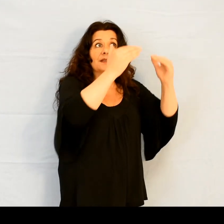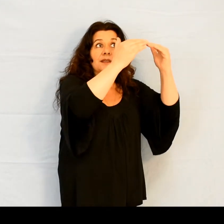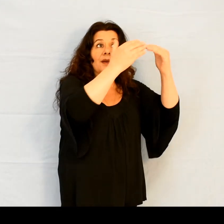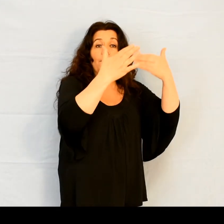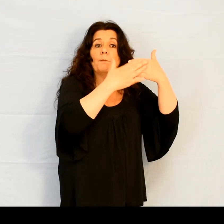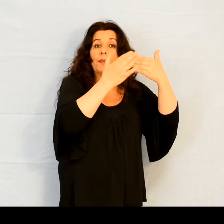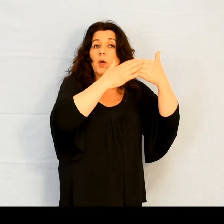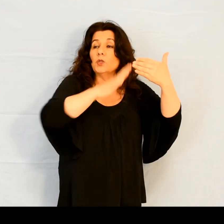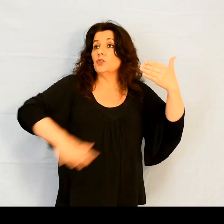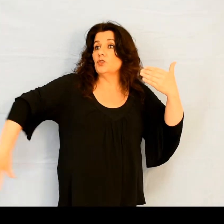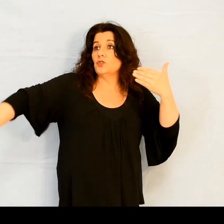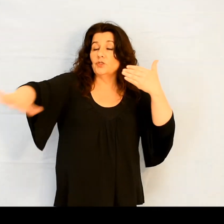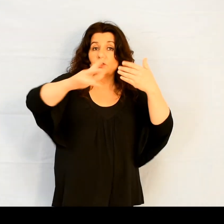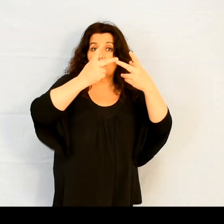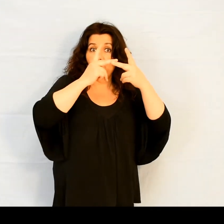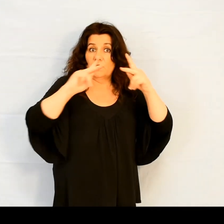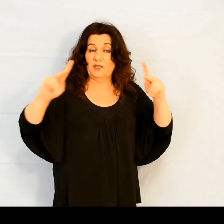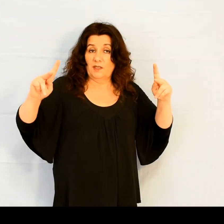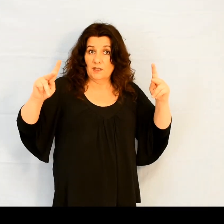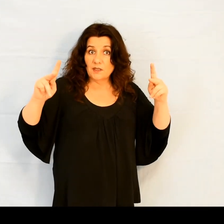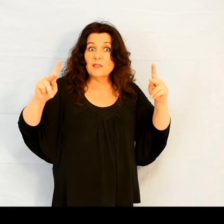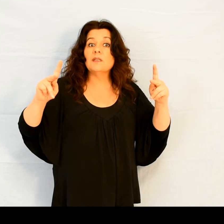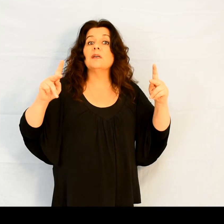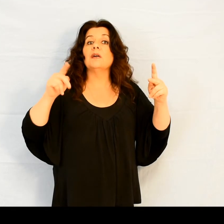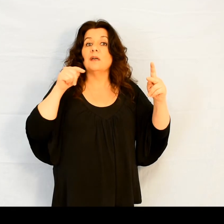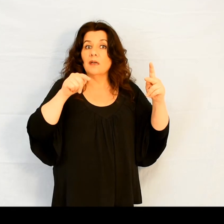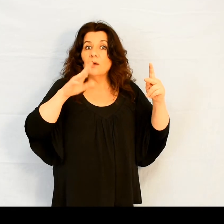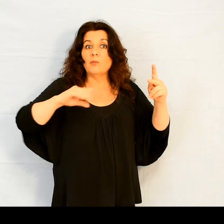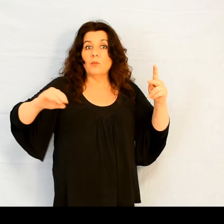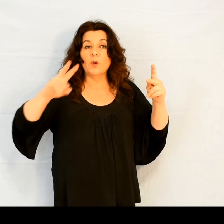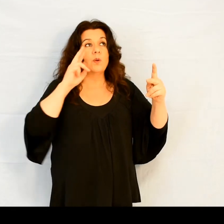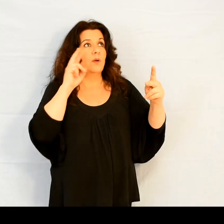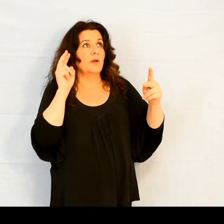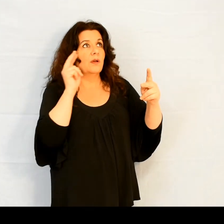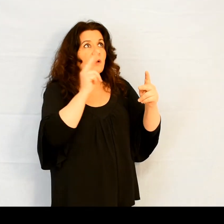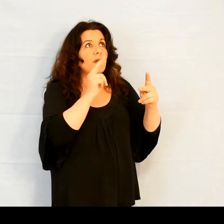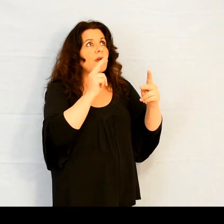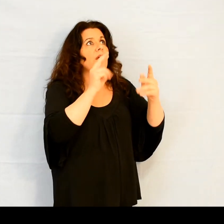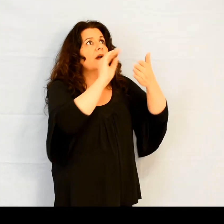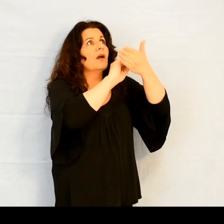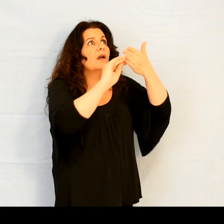ville, et que c'était écrit en hébreu, en latin et en grec.